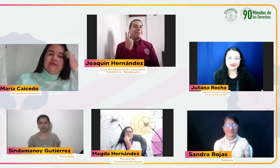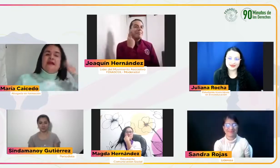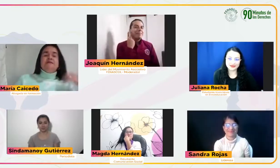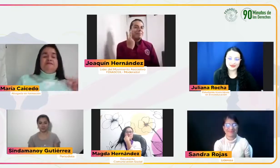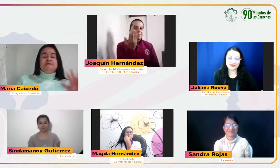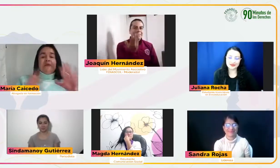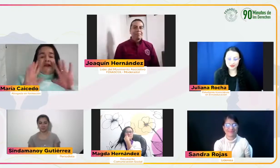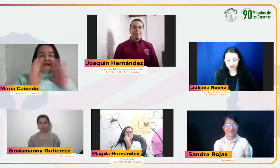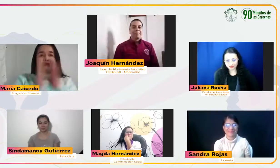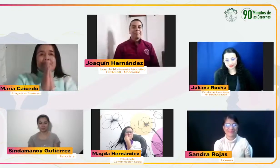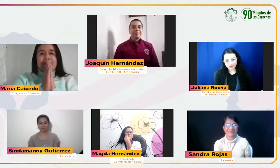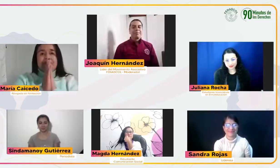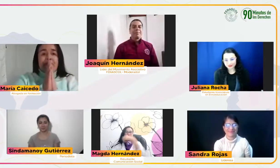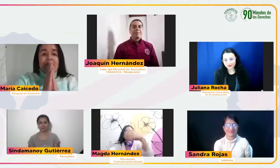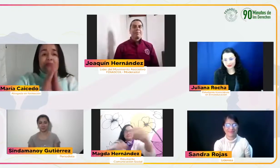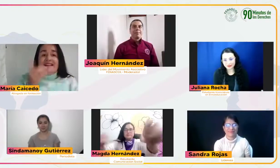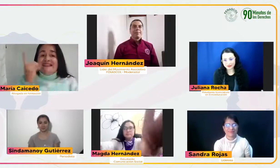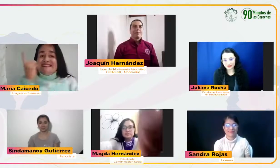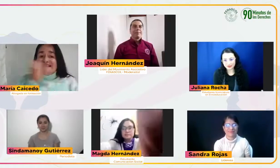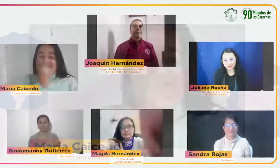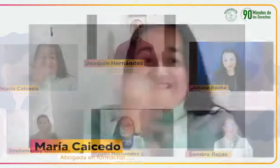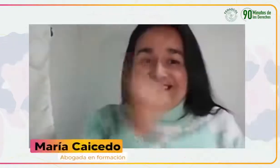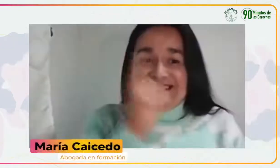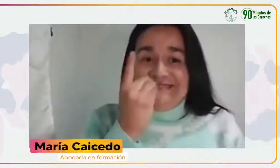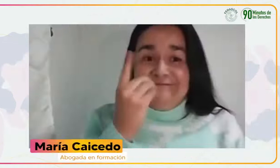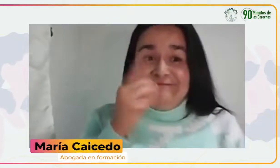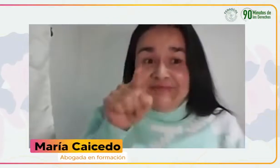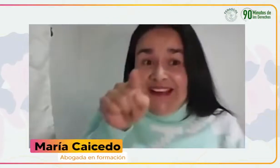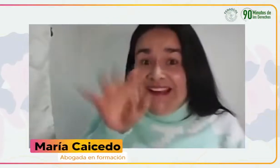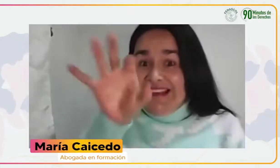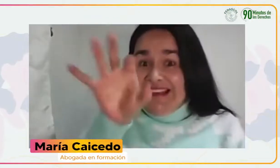también han aportado a ellas. Te vemos, María Cristina.